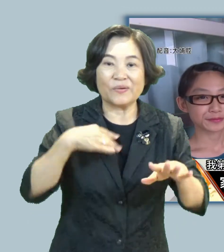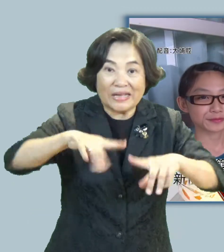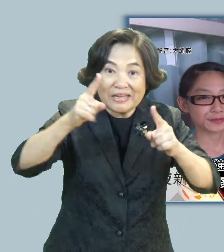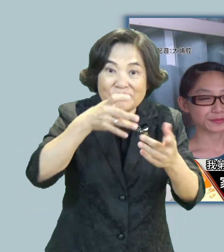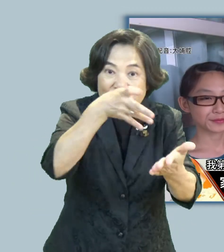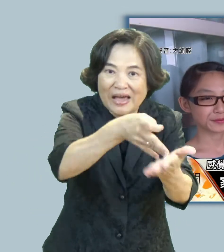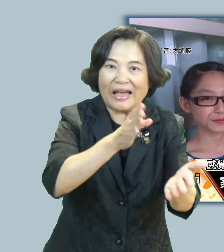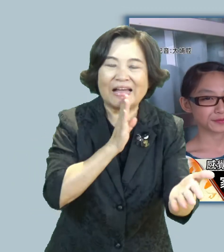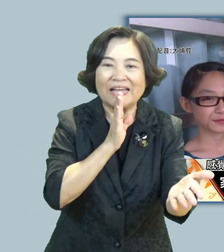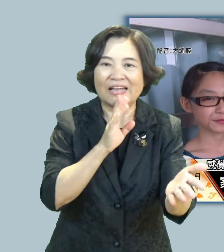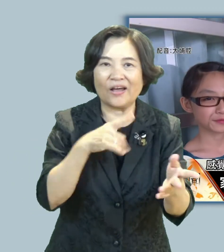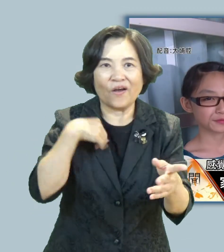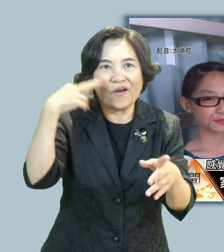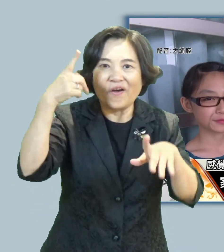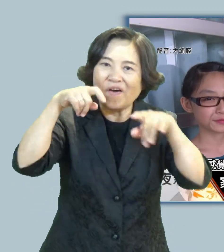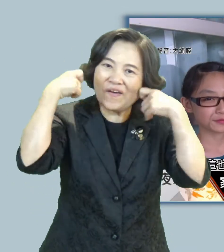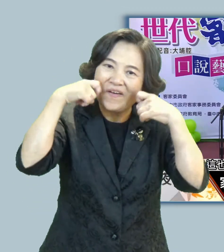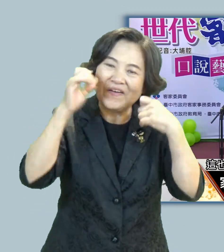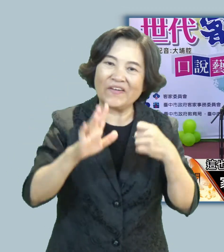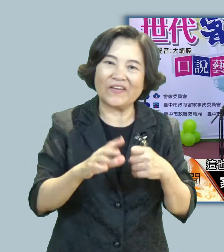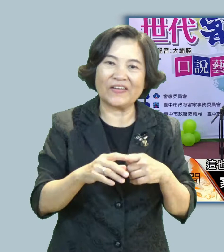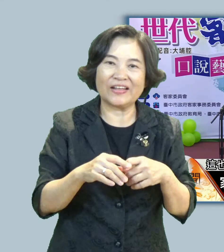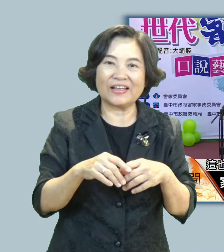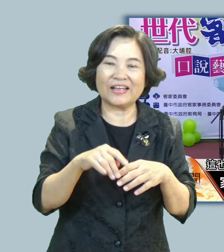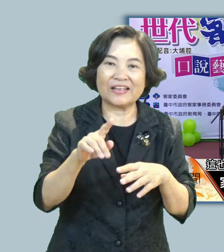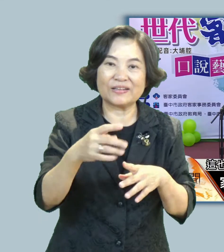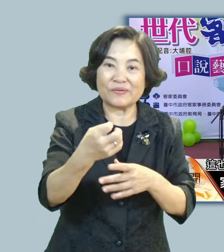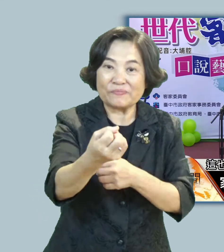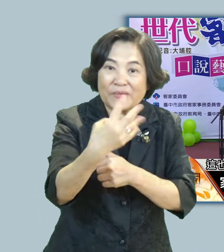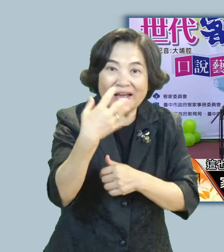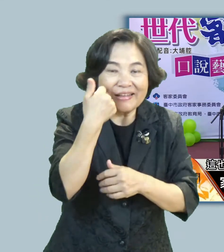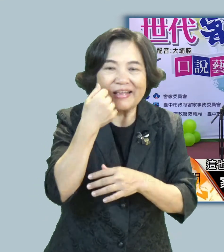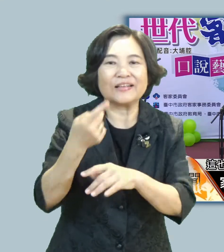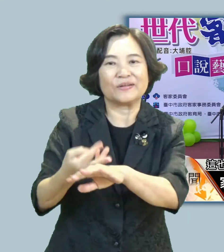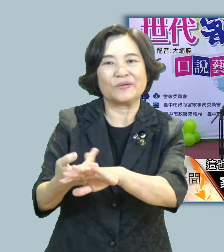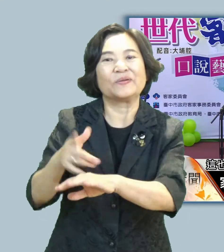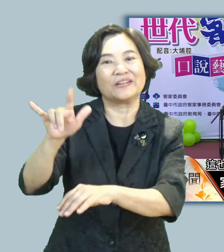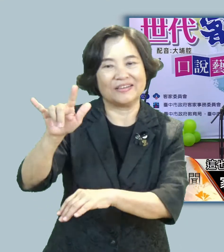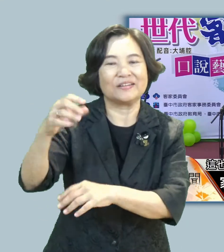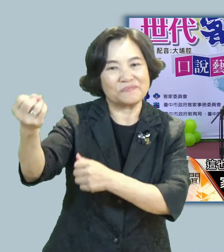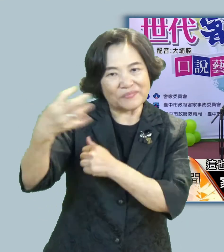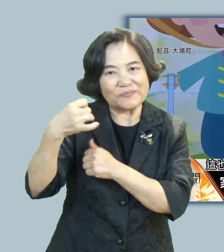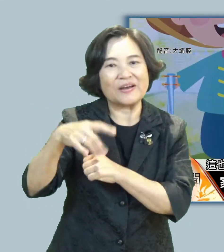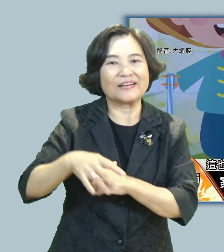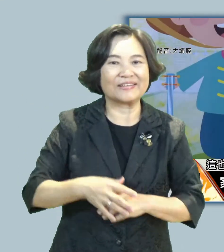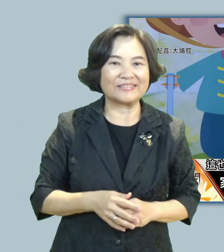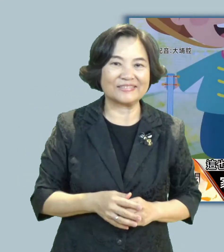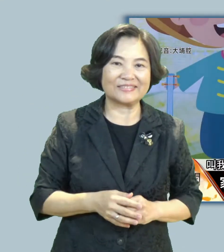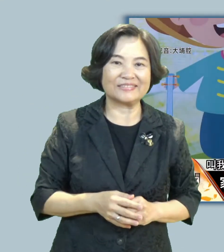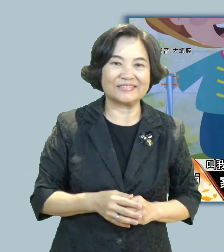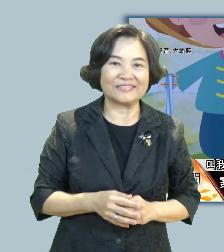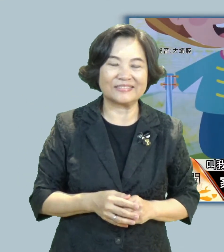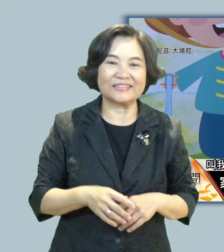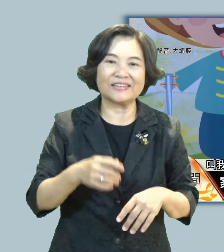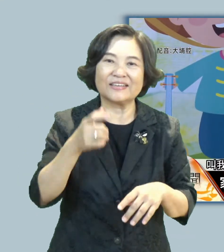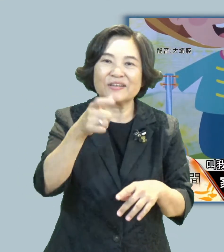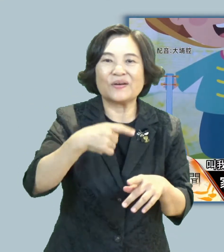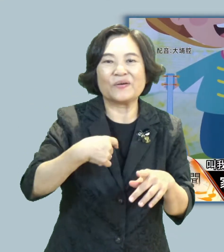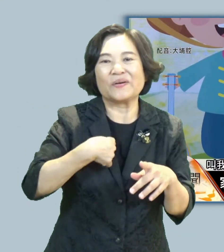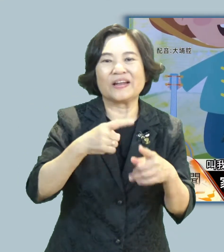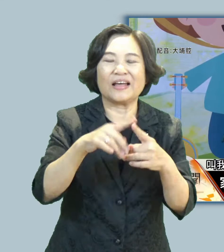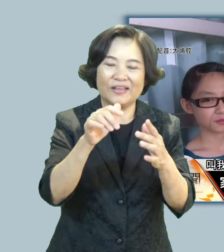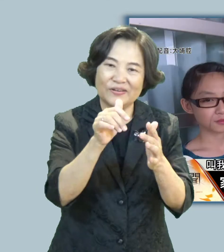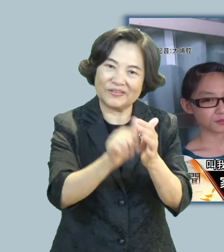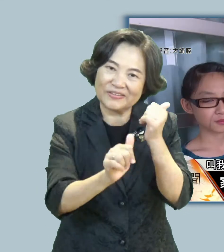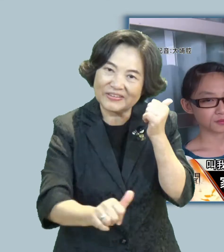加咧，啊，感觉一新鲜，啊，俩嘛系你看，诶，罗叶凤老师来提供诶，啊，系咪能